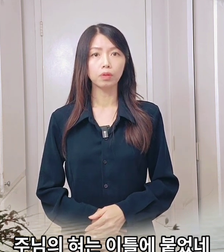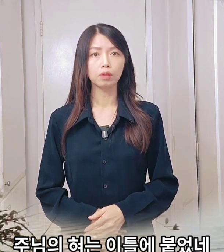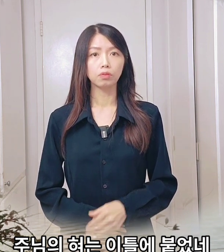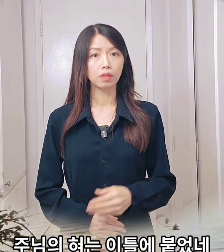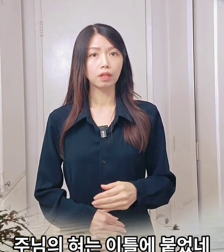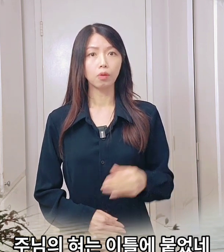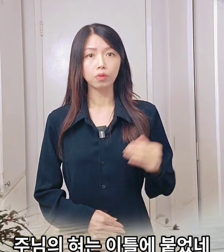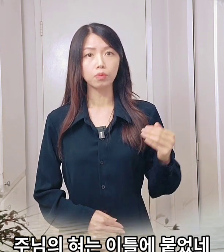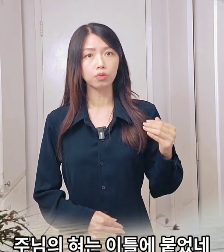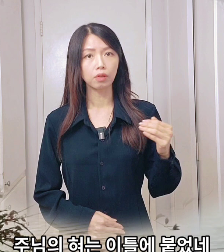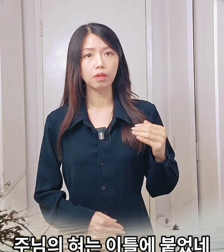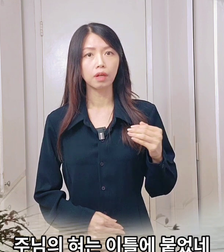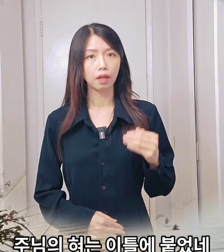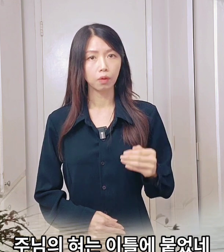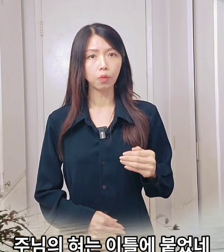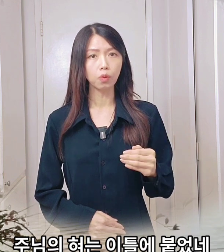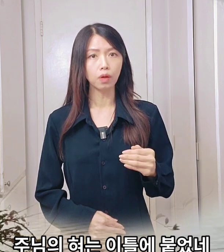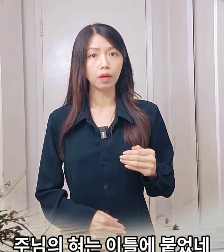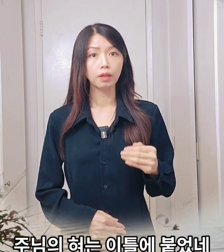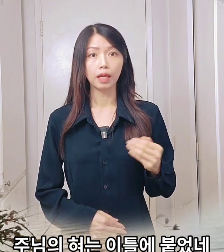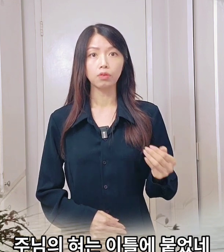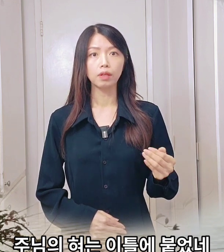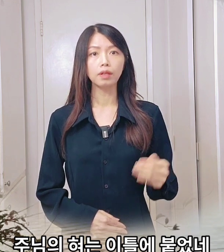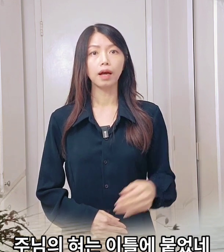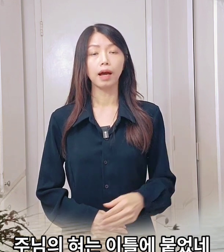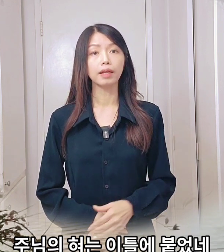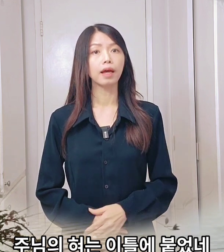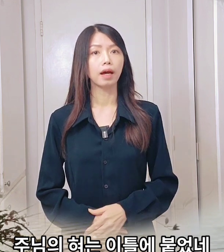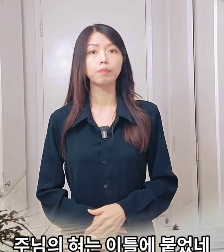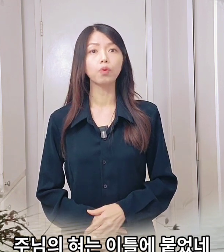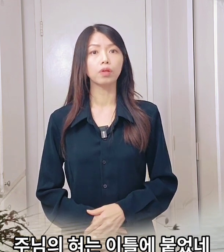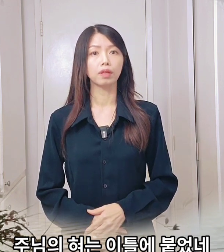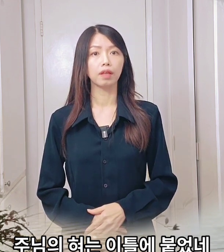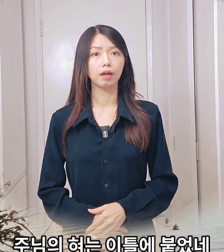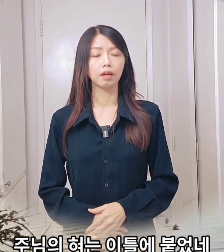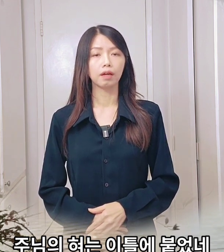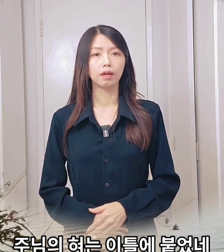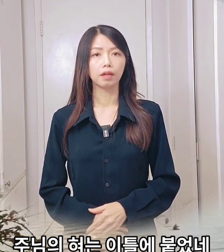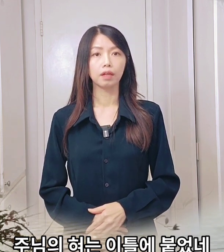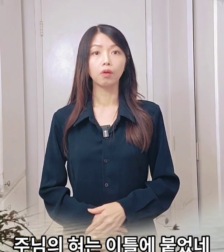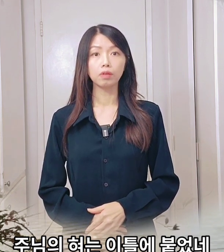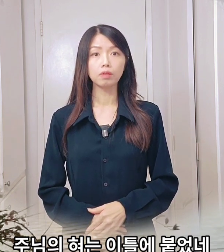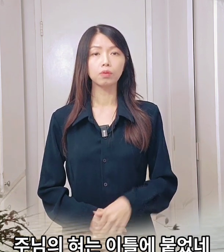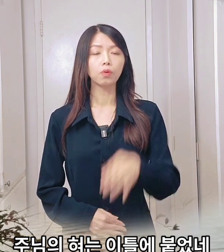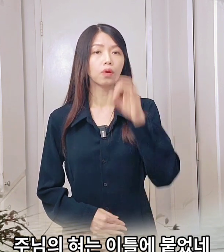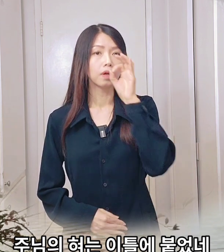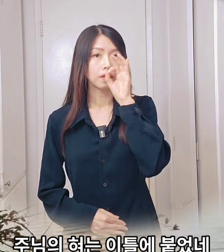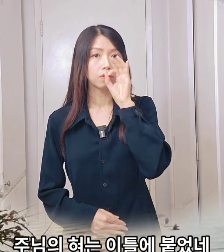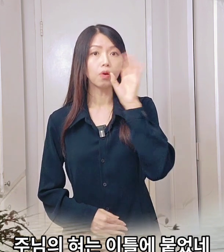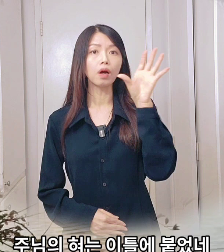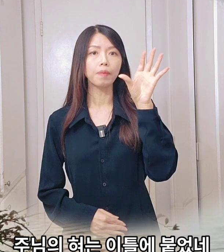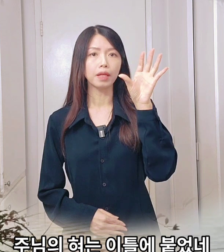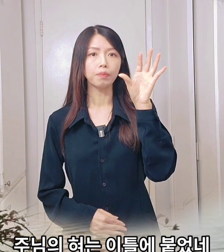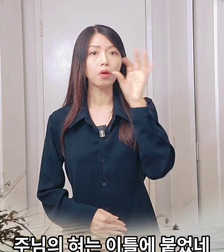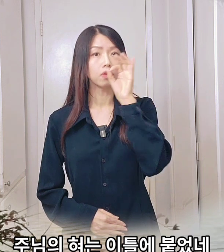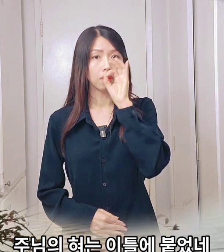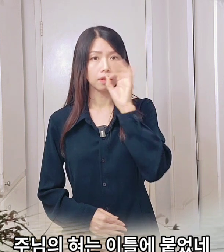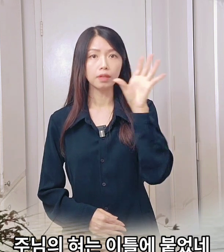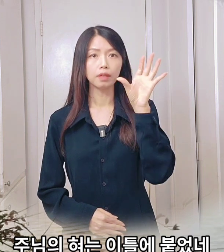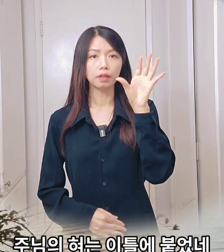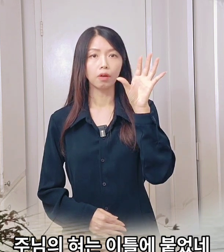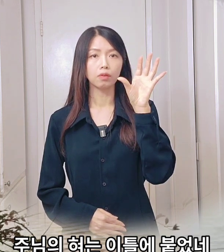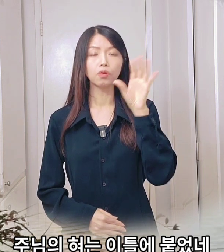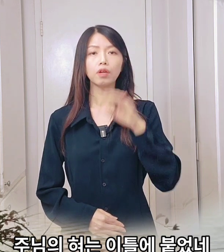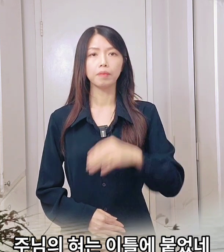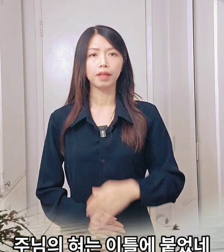영화 보는 숫자가 점점 줄어들게 되고 나중에는 아예 안 보게 됐다. 이런 뜻으로 이 수어가 많이 표현이